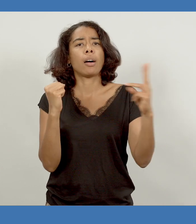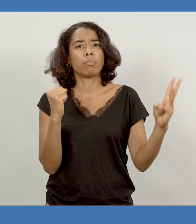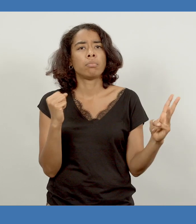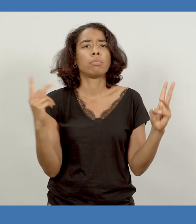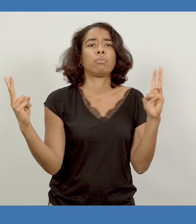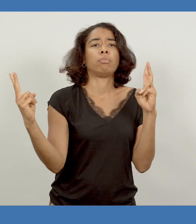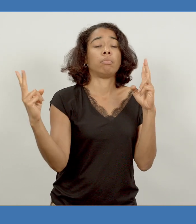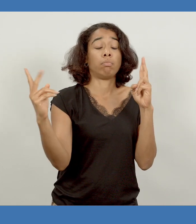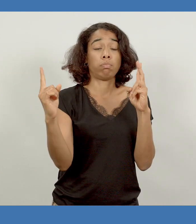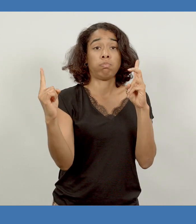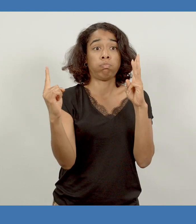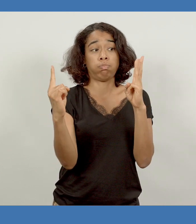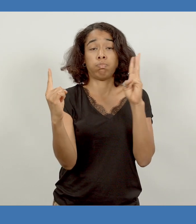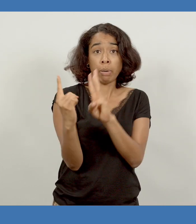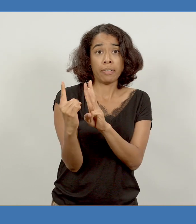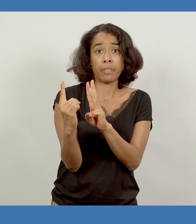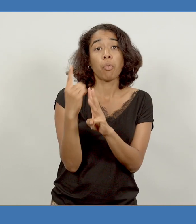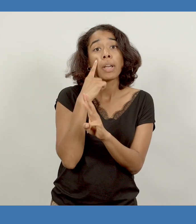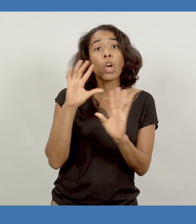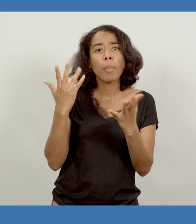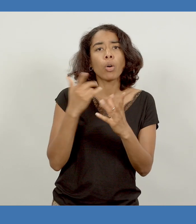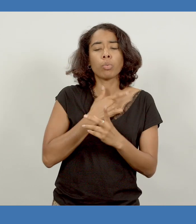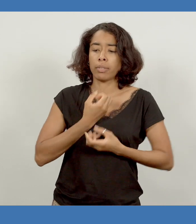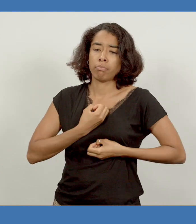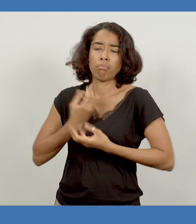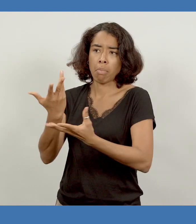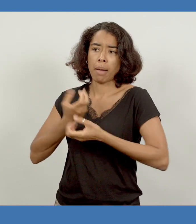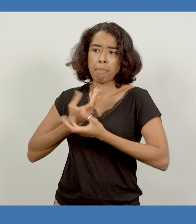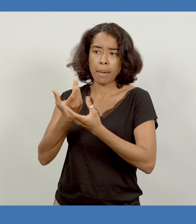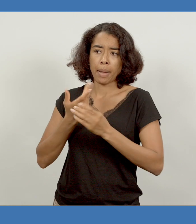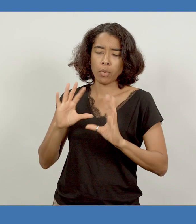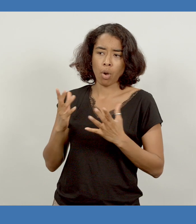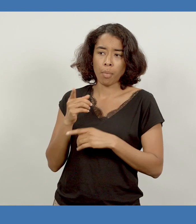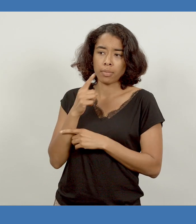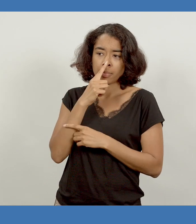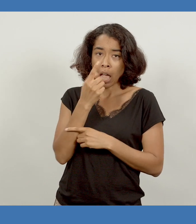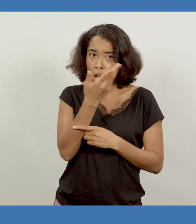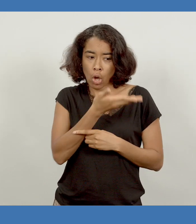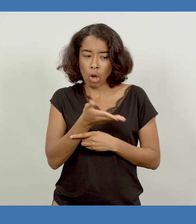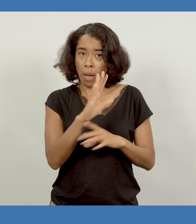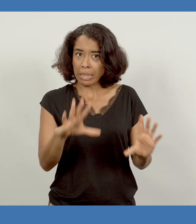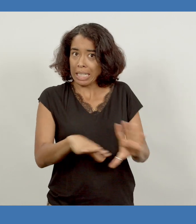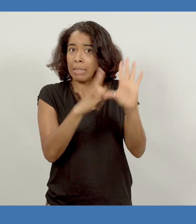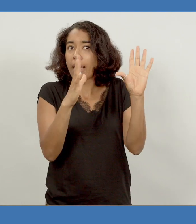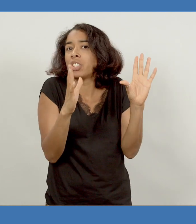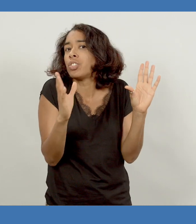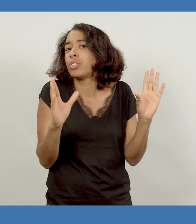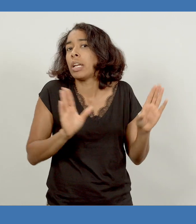interagissent, comment Dieu parle à Abraham par ces messagers. Le plus probable est que nous ayons ici